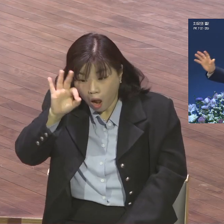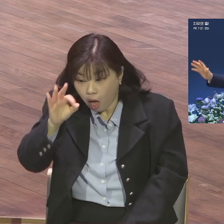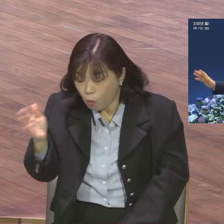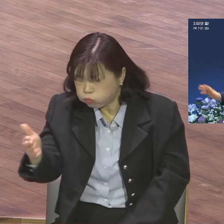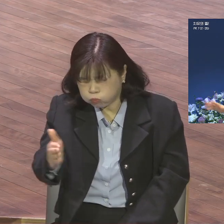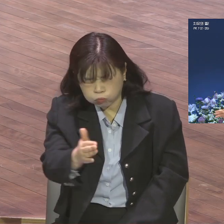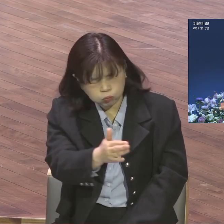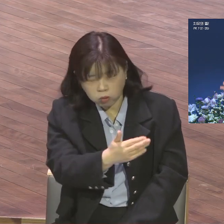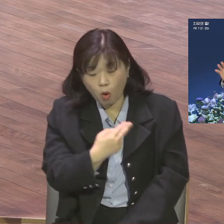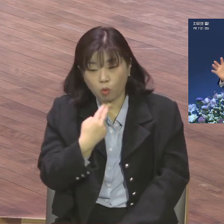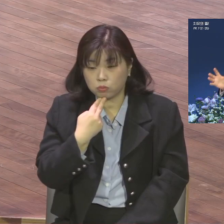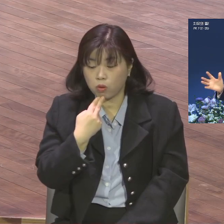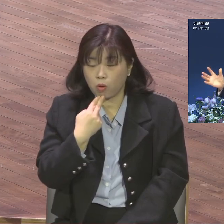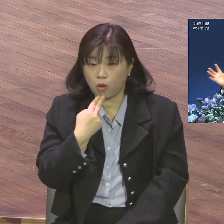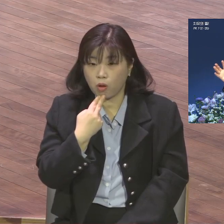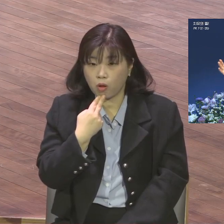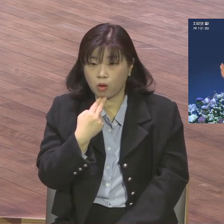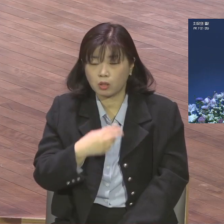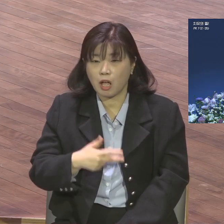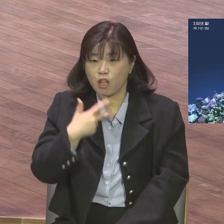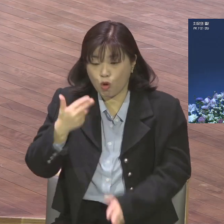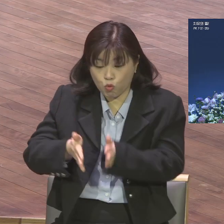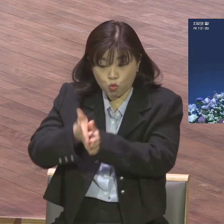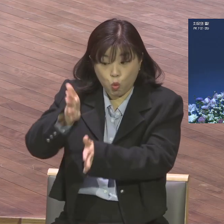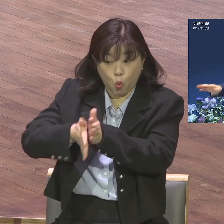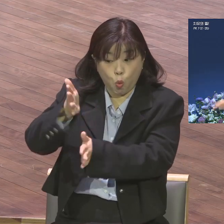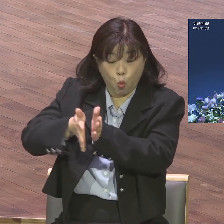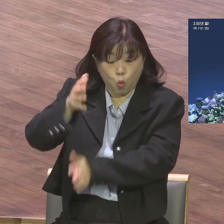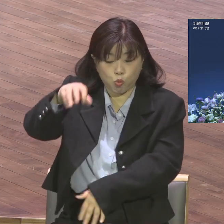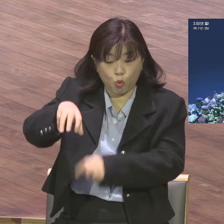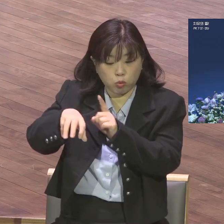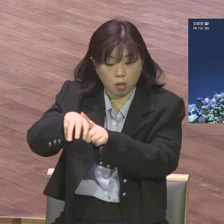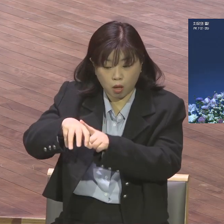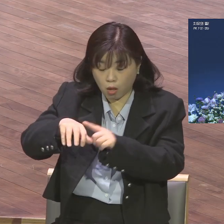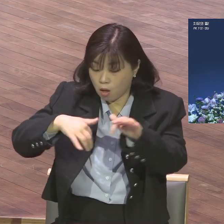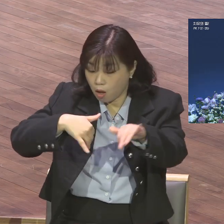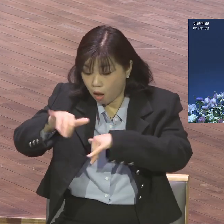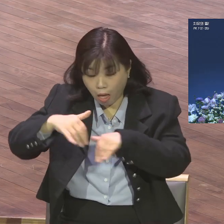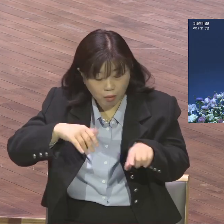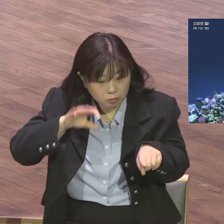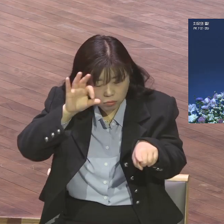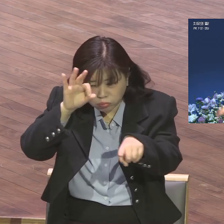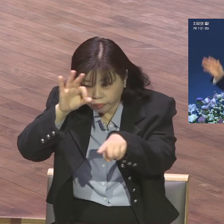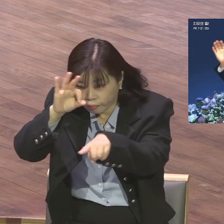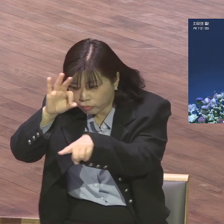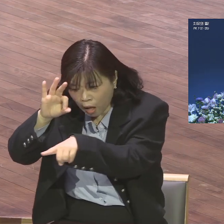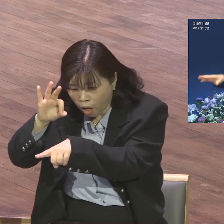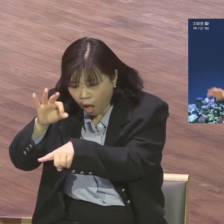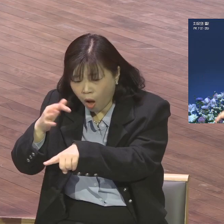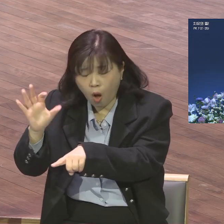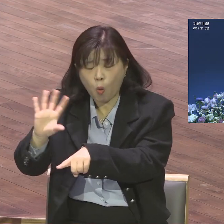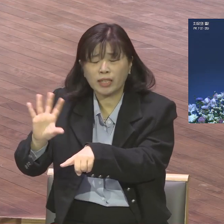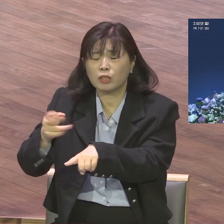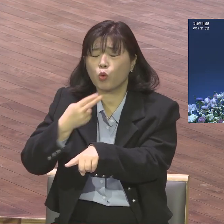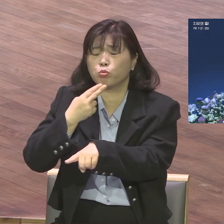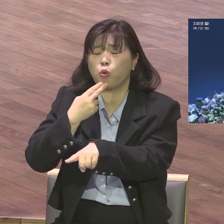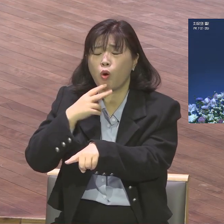버밍엄 곧 그 큰 말에 막 수천 명한테 화장실 한 개도 없어. 한 개라도 있으면 좋을 텐데 한 개도